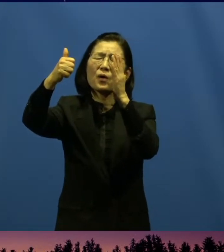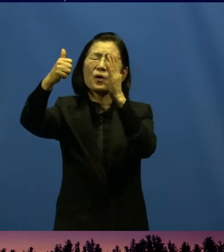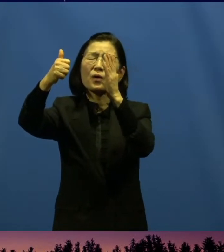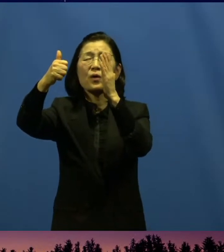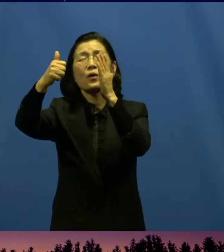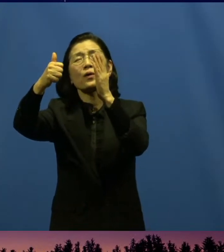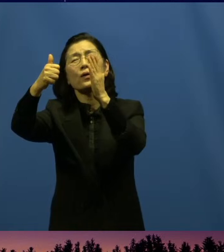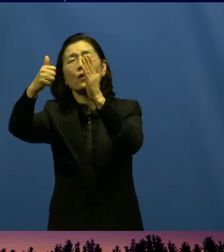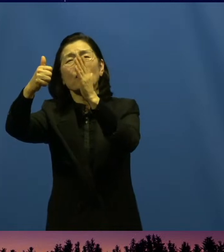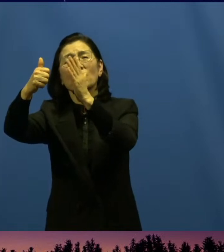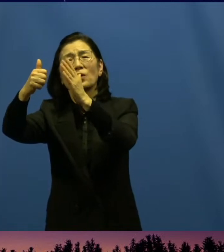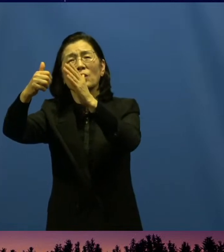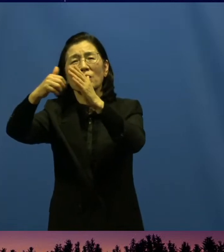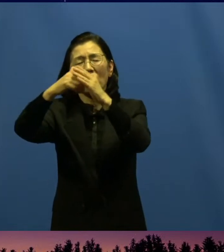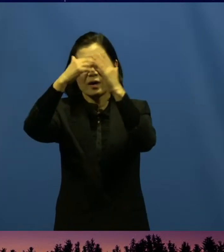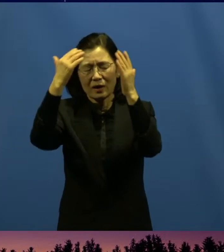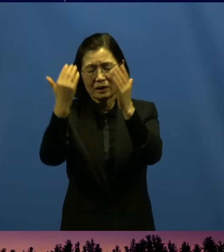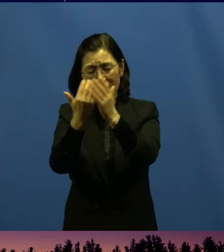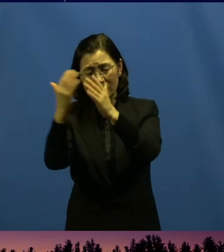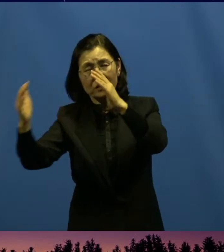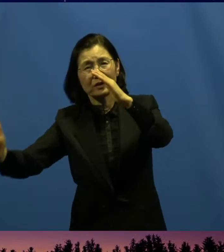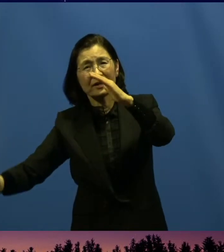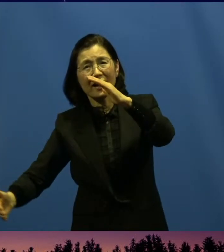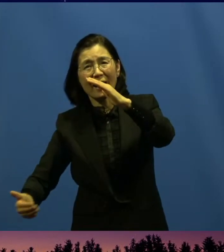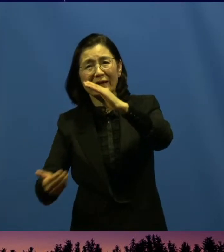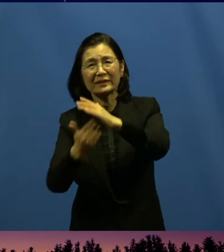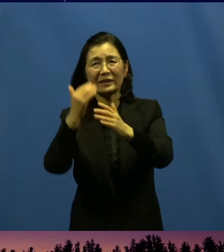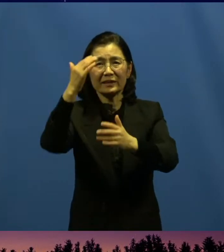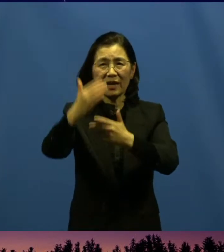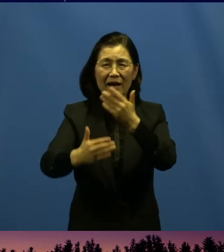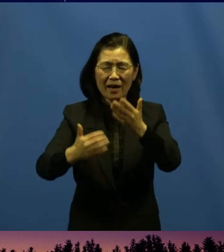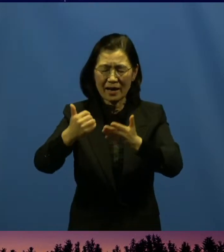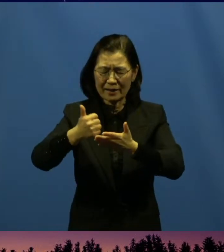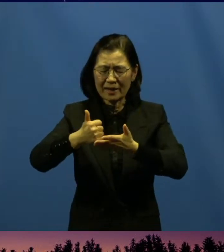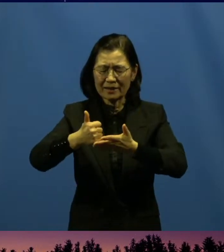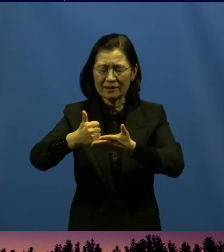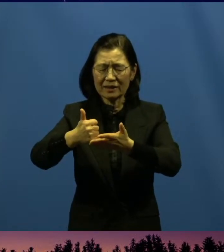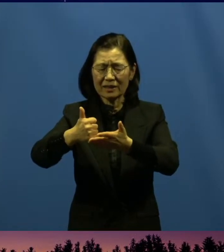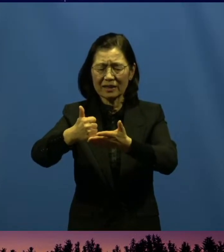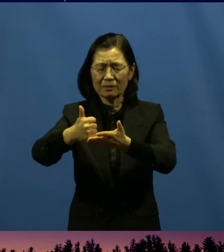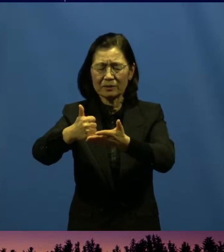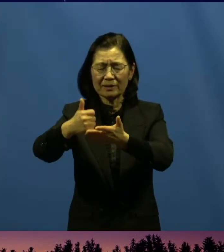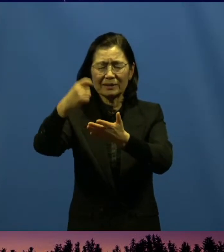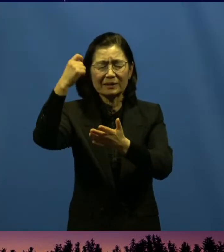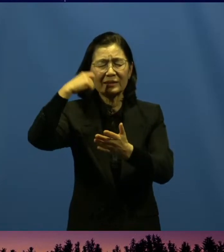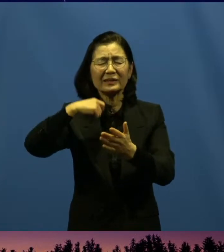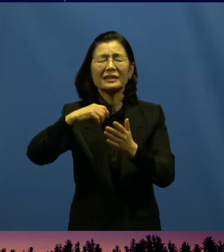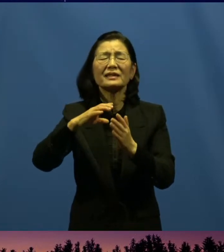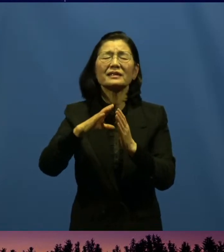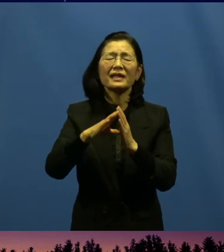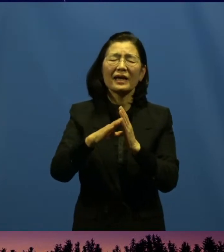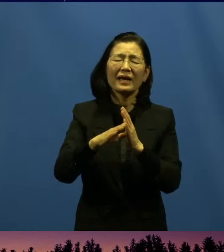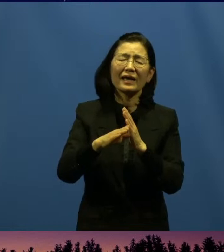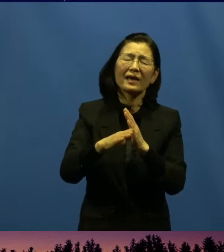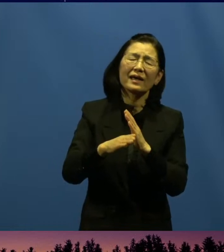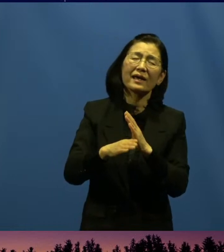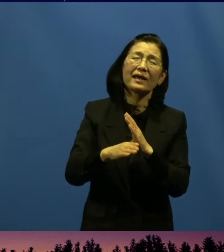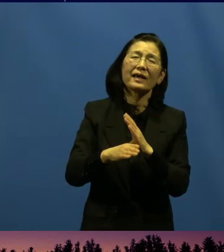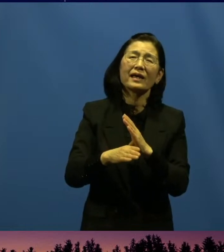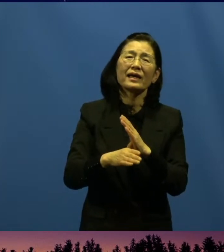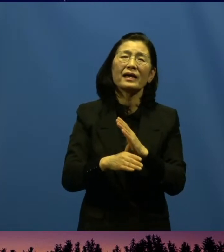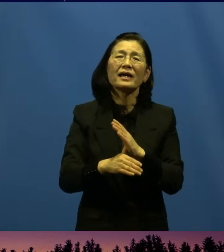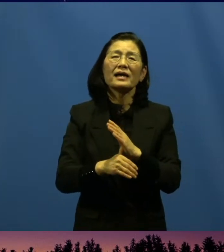드리고 전능하신 하나님을 느낄 때 전능하신 하나님을 느낄